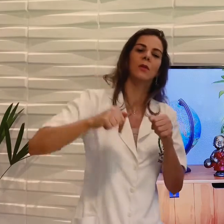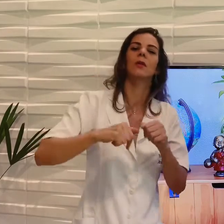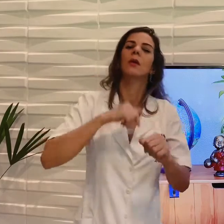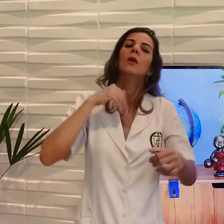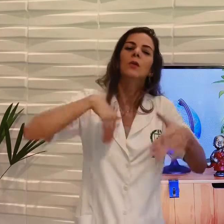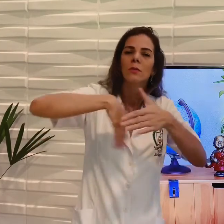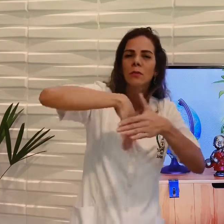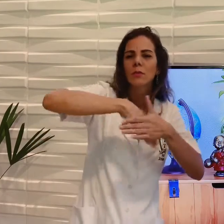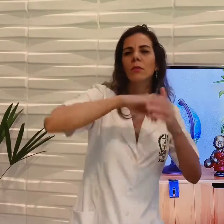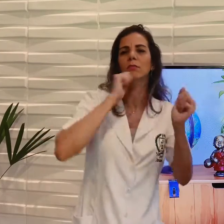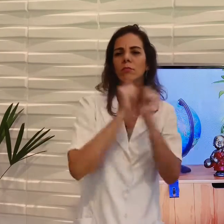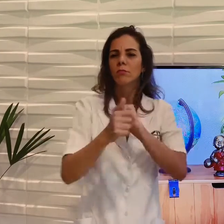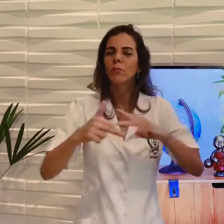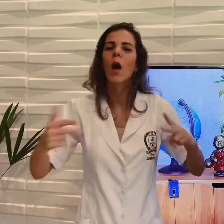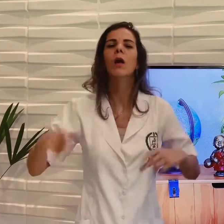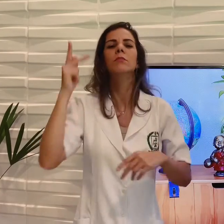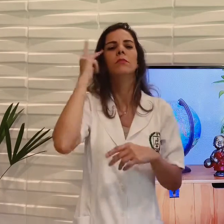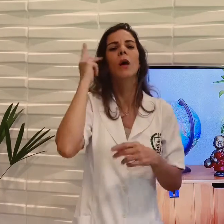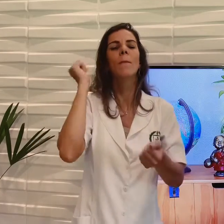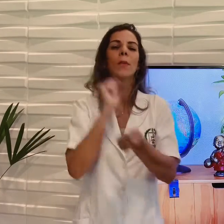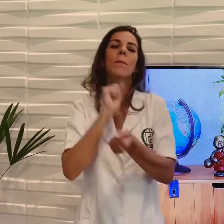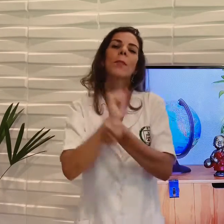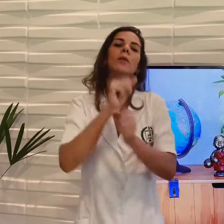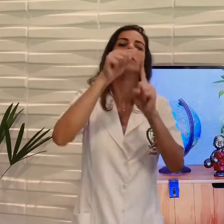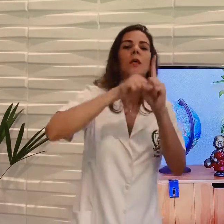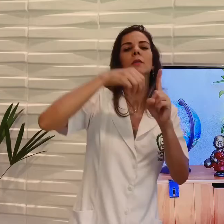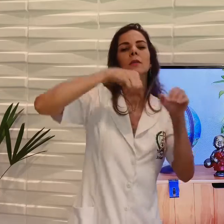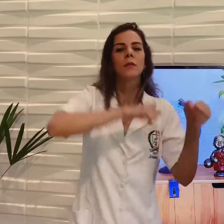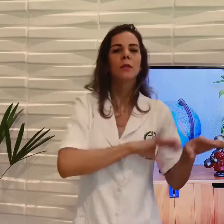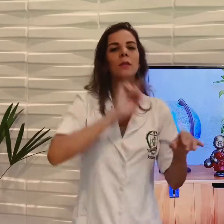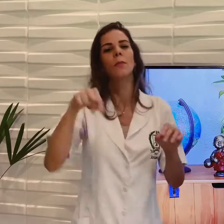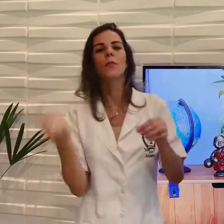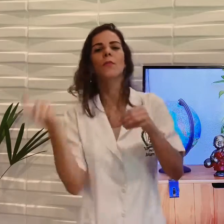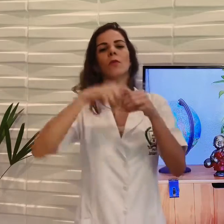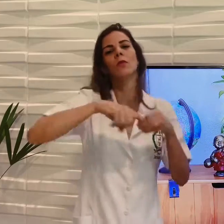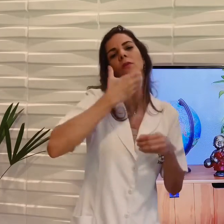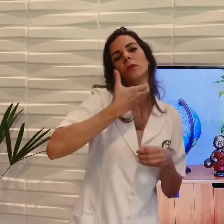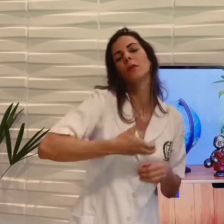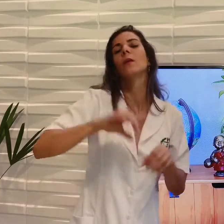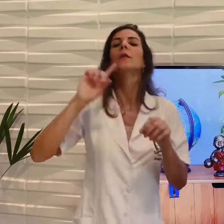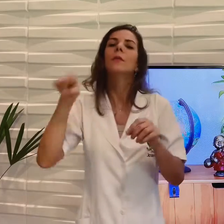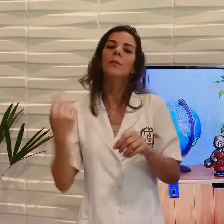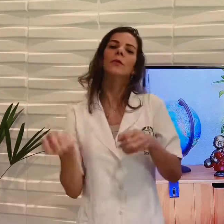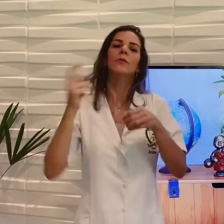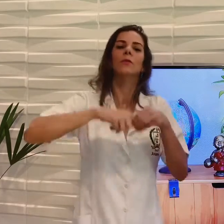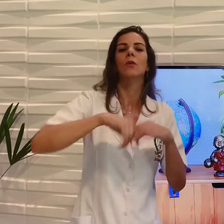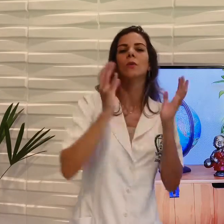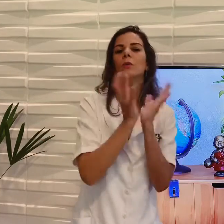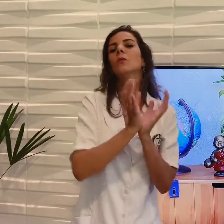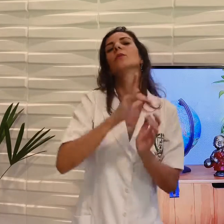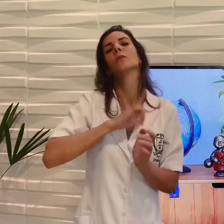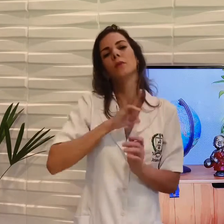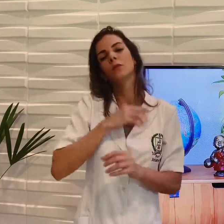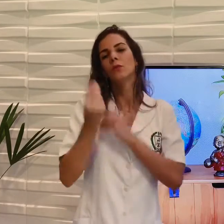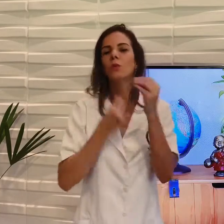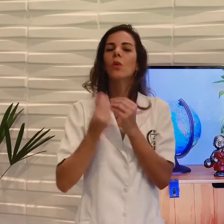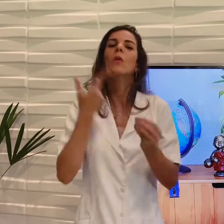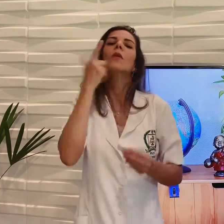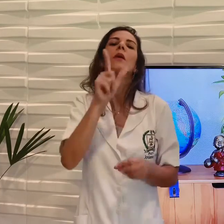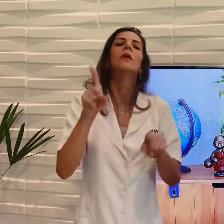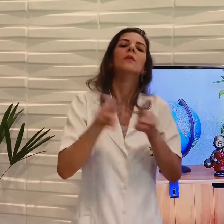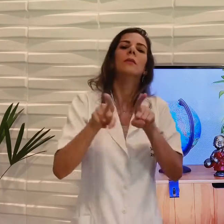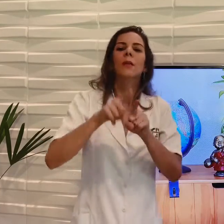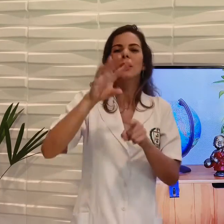acabou parando em setembro, voltou em dezembro, mas aí voltou só para as equipes que ainda tinham a possibilidade de conquistar o título. Na época não